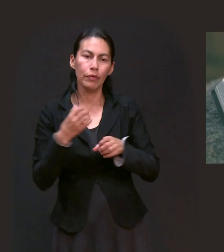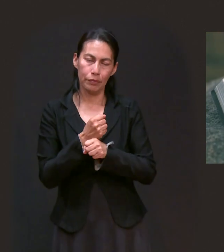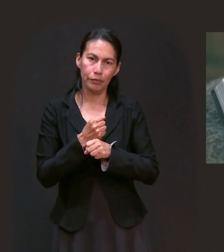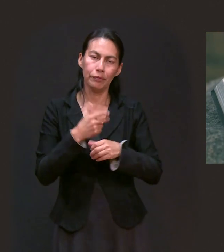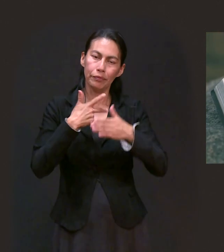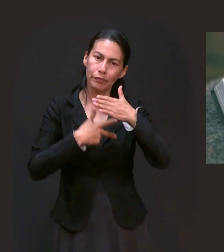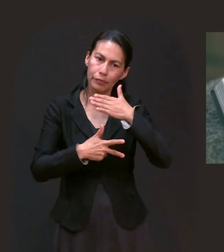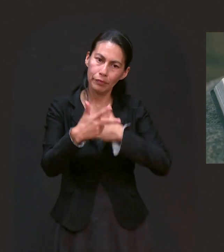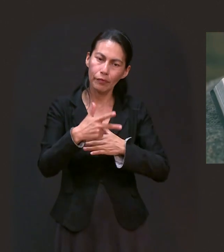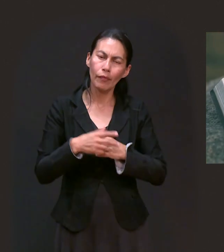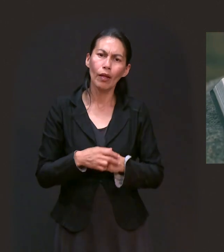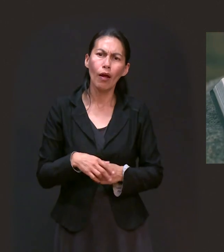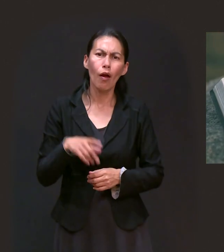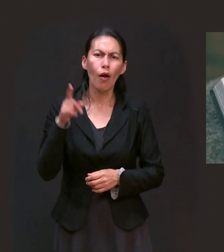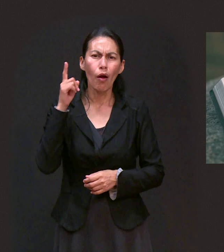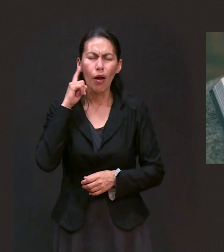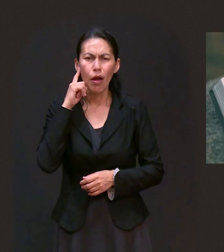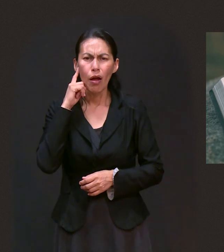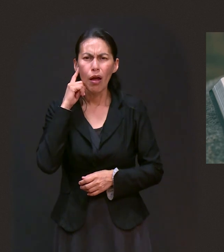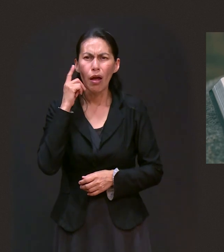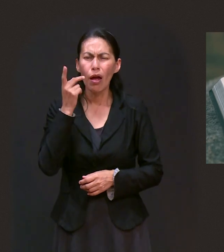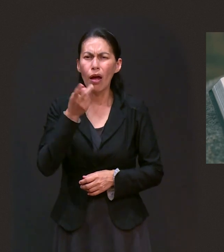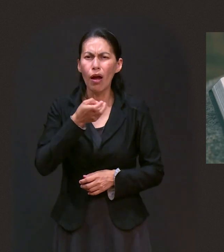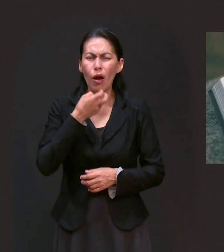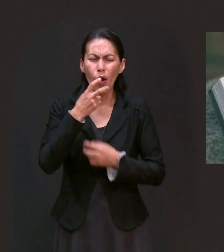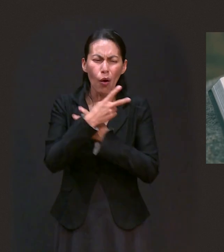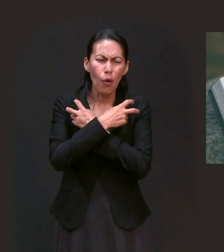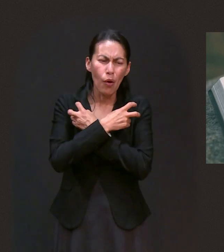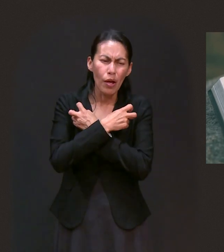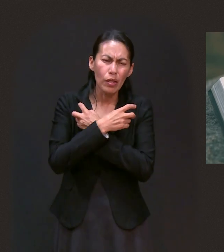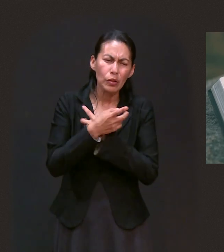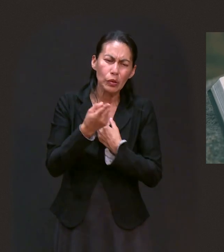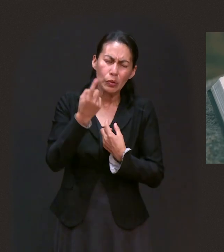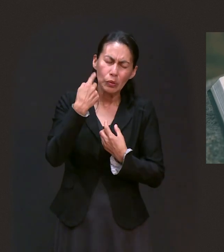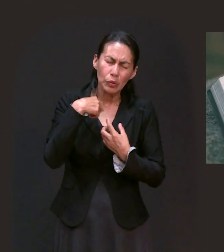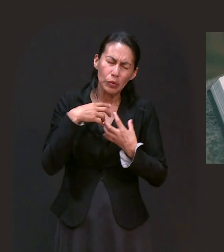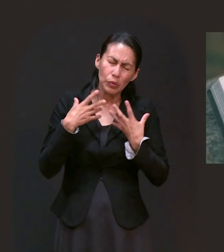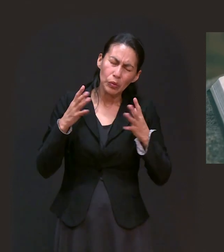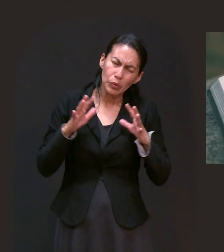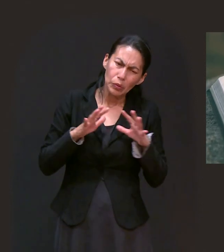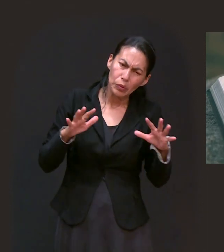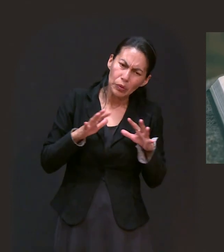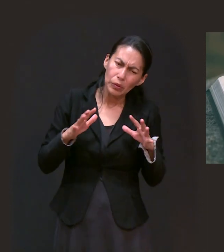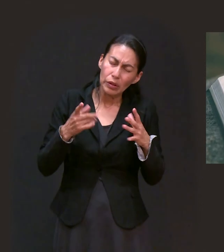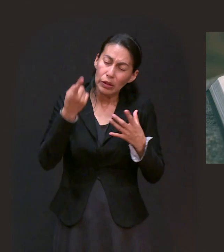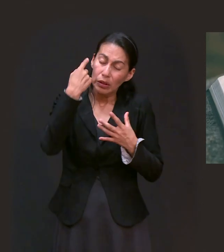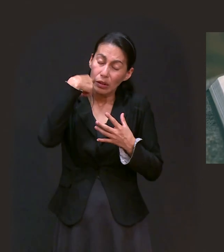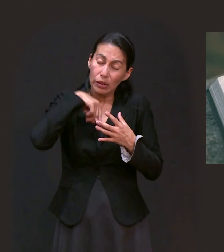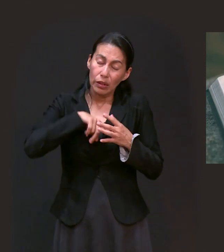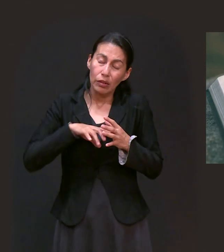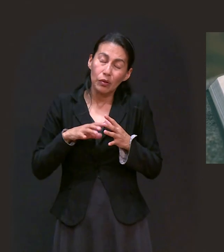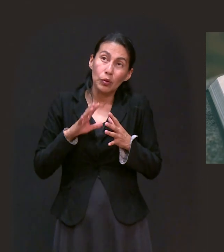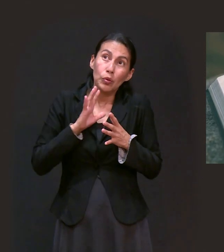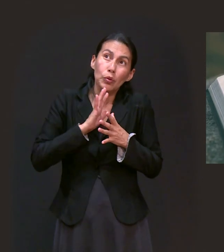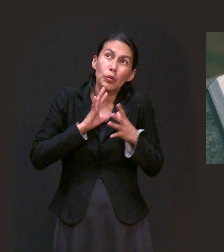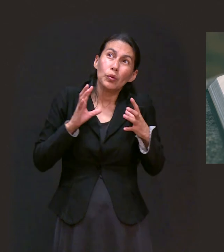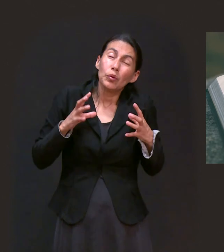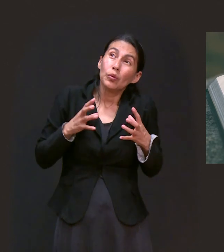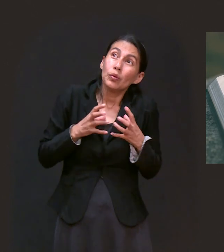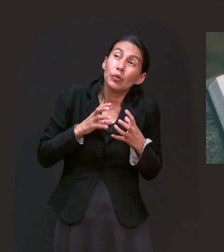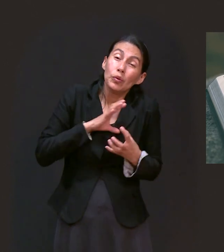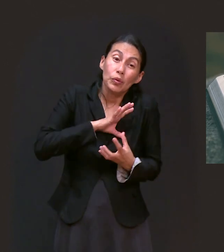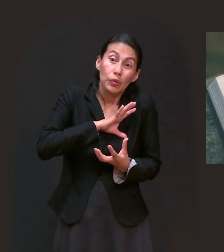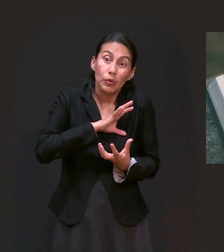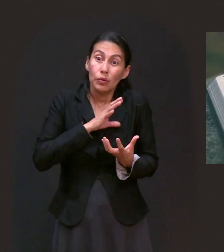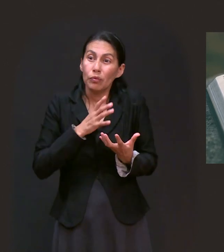y se conmovieron mis entrañas temblaron mis labios se reblandecieron mis huesos y mi interior se estremeció